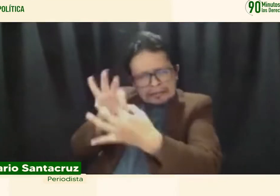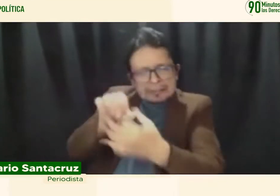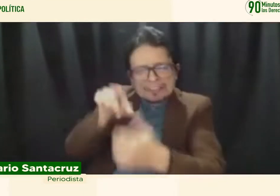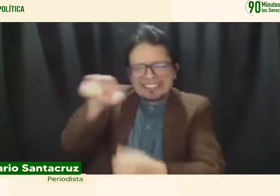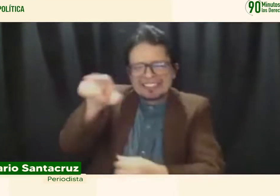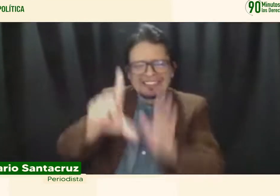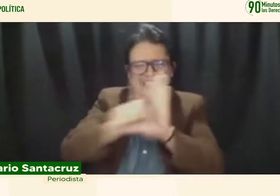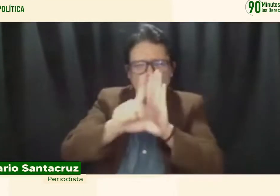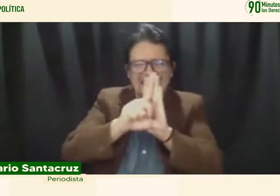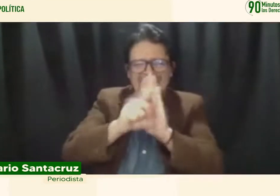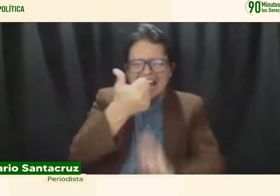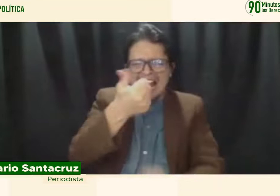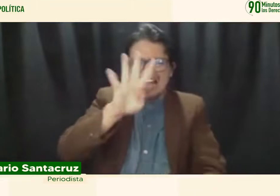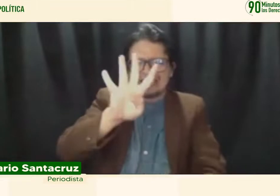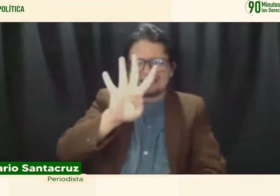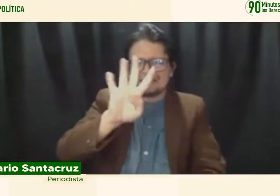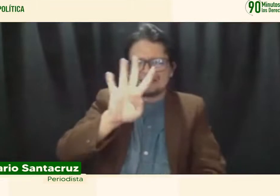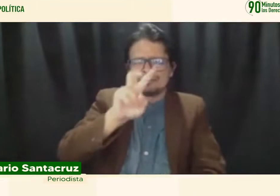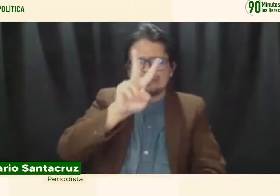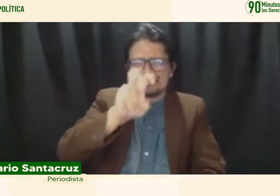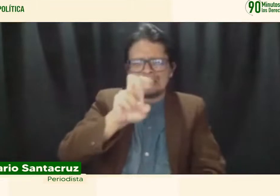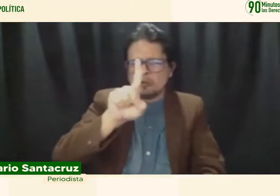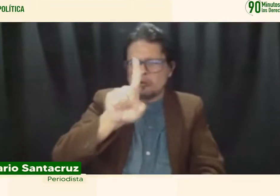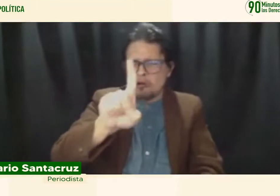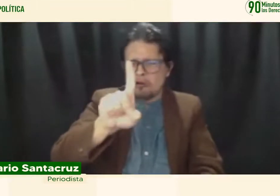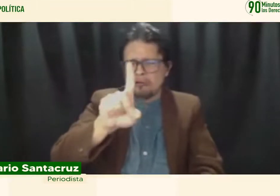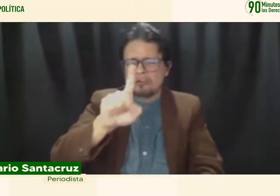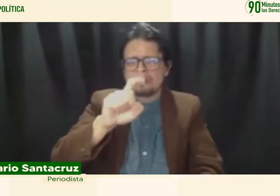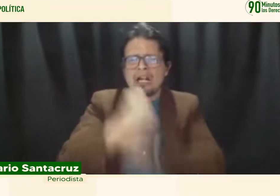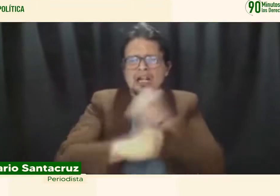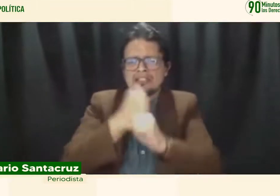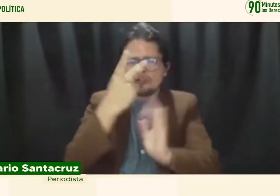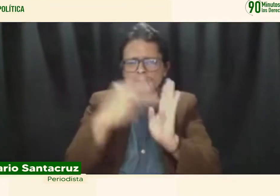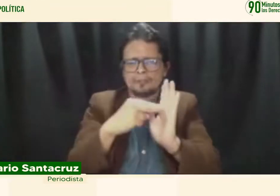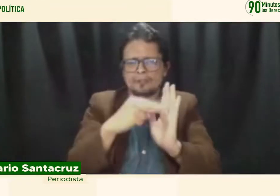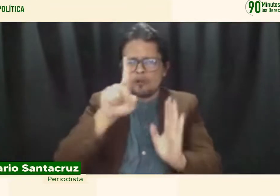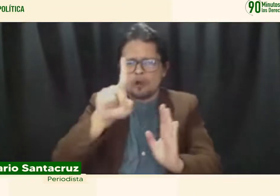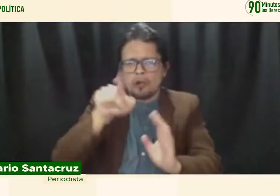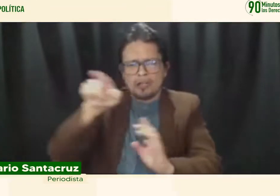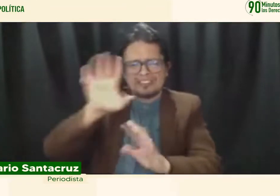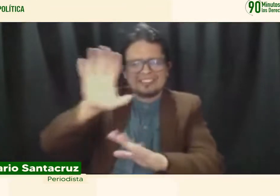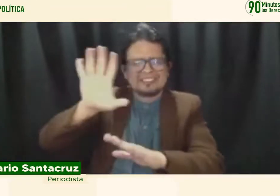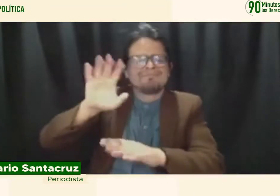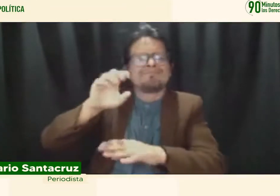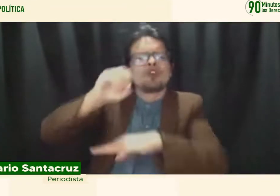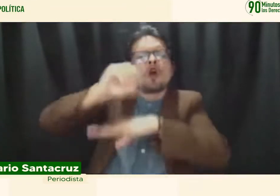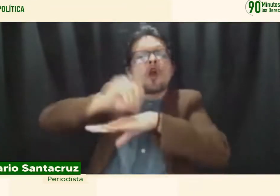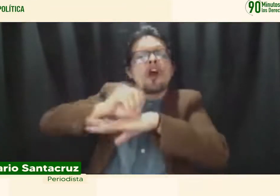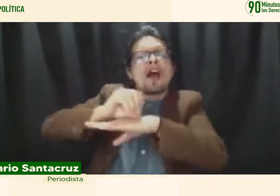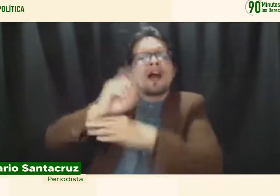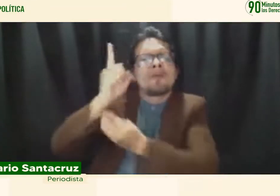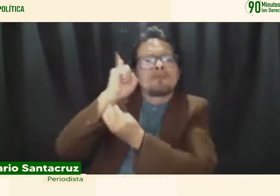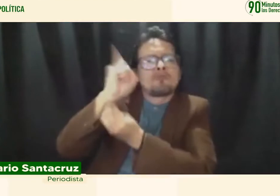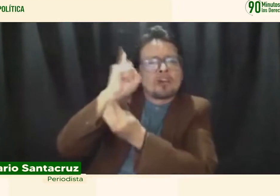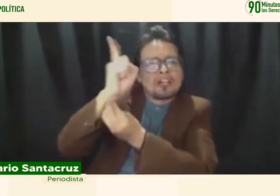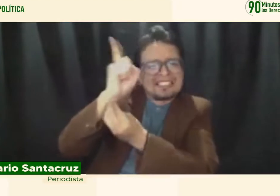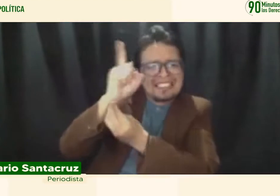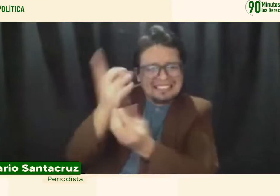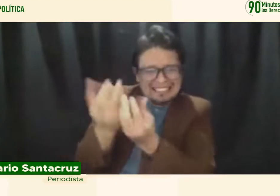se generó yo creo que es importante recordar la ley 1471 del año 2001 donde se habla que